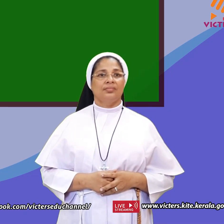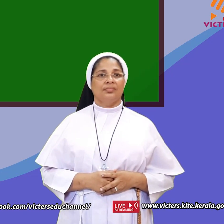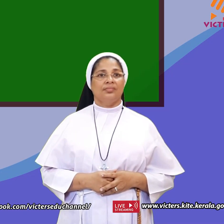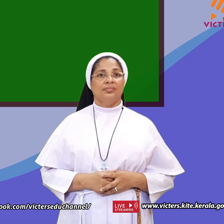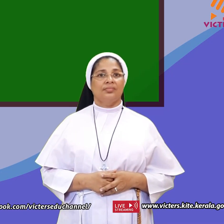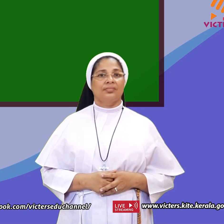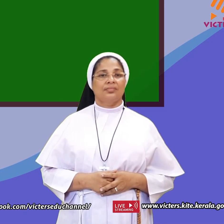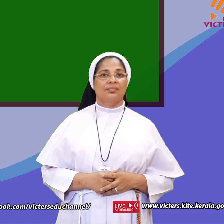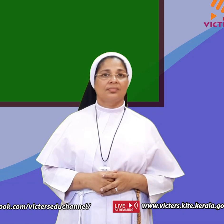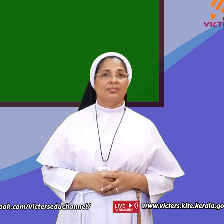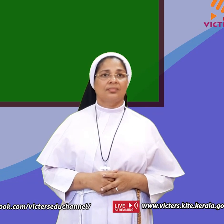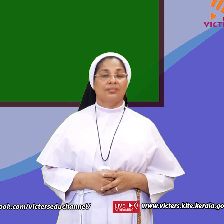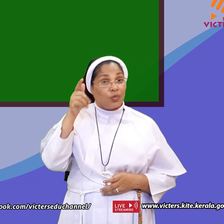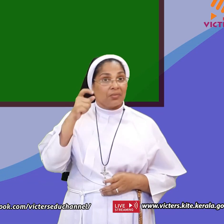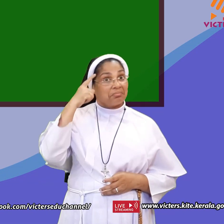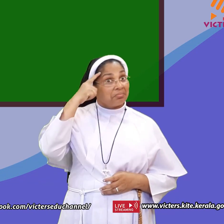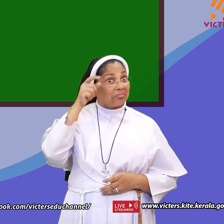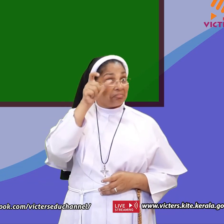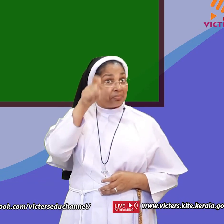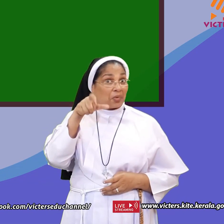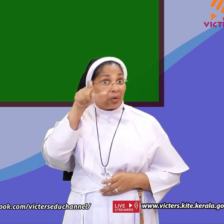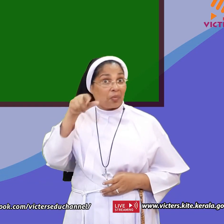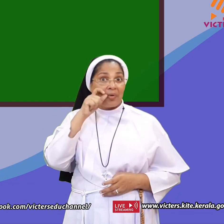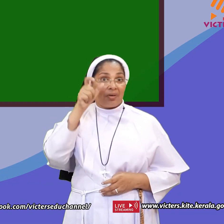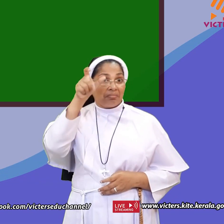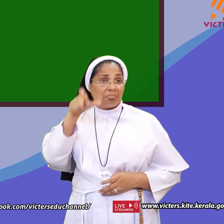അതിനാൽ അറിവുള്ള ജനങ്ങൾ കോപം ഉപേക്ഷിക്കണം.